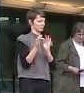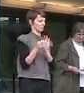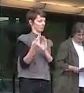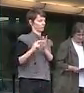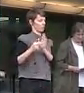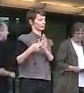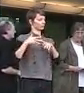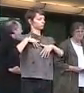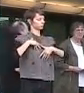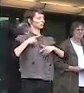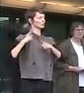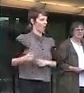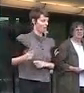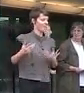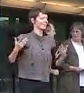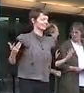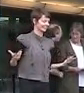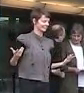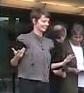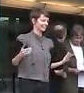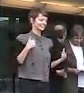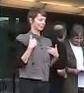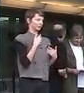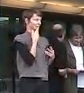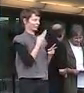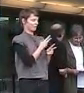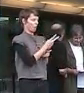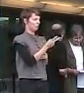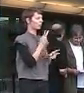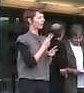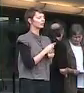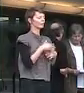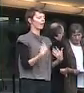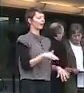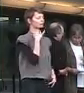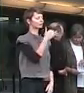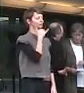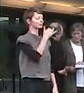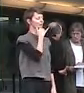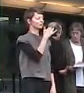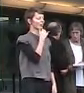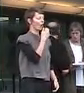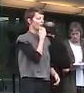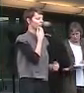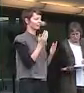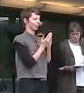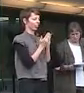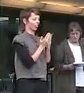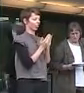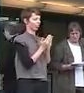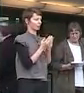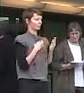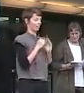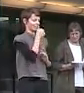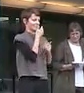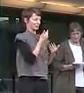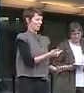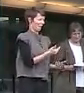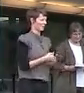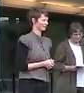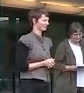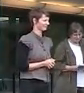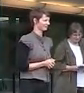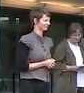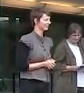Gebärdendolmetscherinnen etwas einfacher haben. Das bin ich nicht gewohnt. Normalerweise rede ich frei. Ich hoffe, dass ich nicht zu hölzern werde. Sehr geehrte Damen und